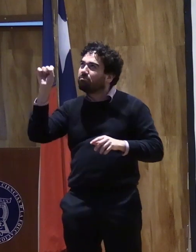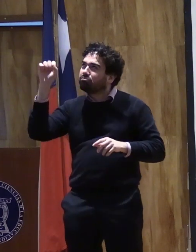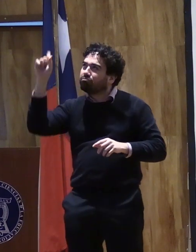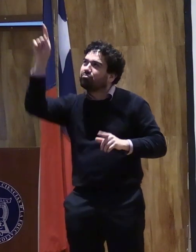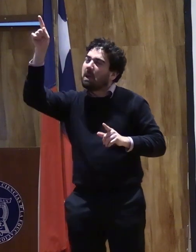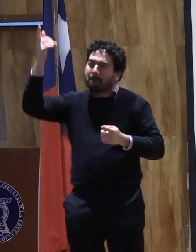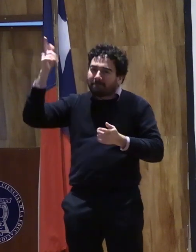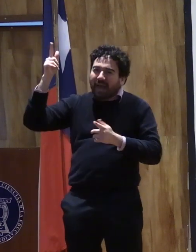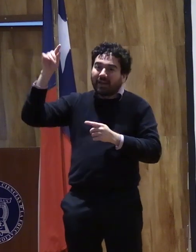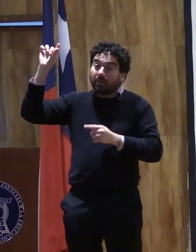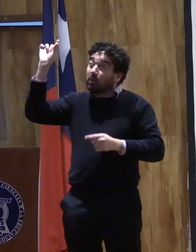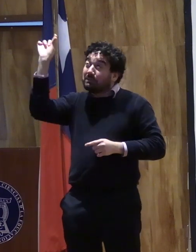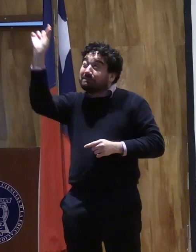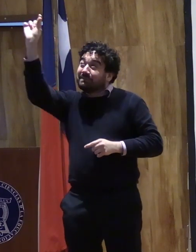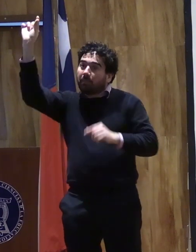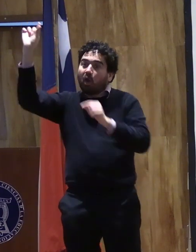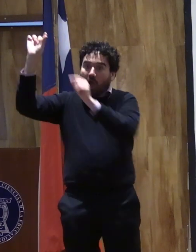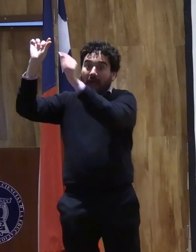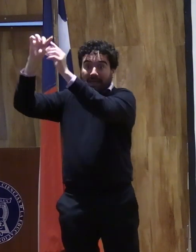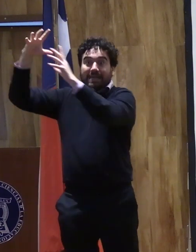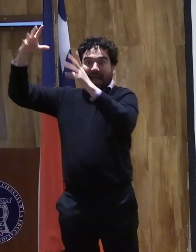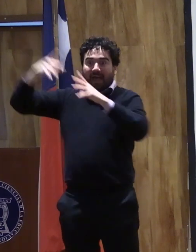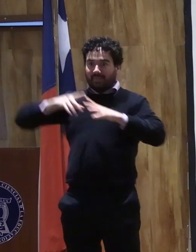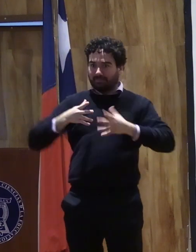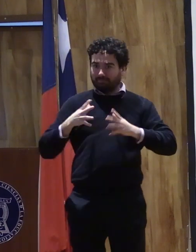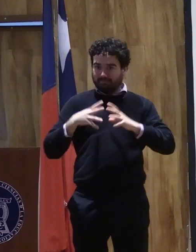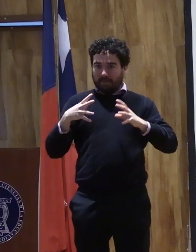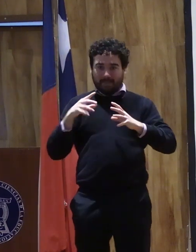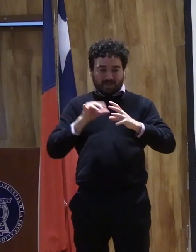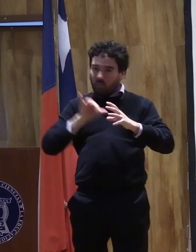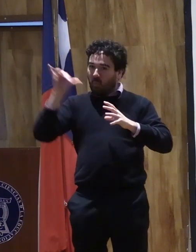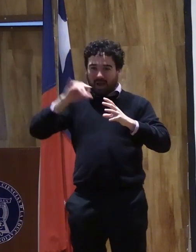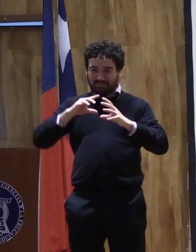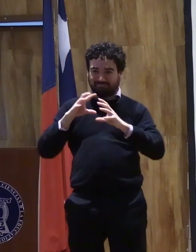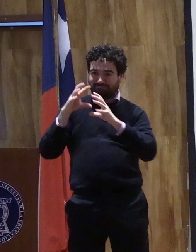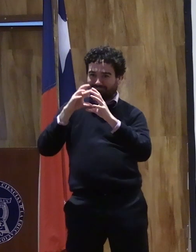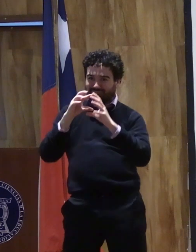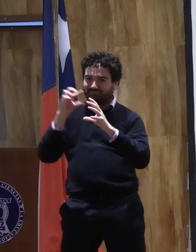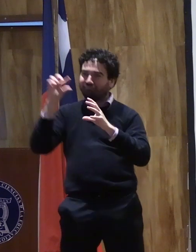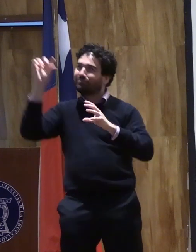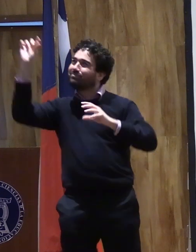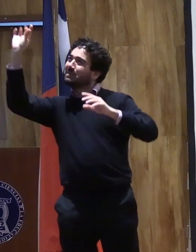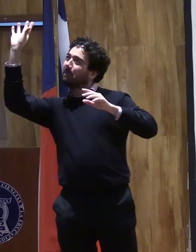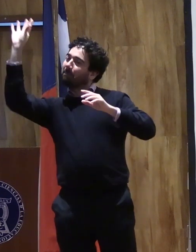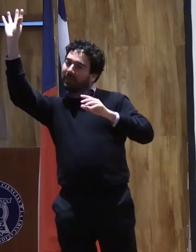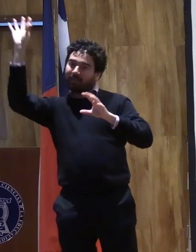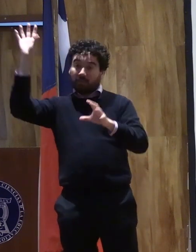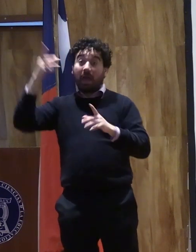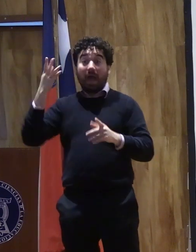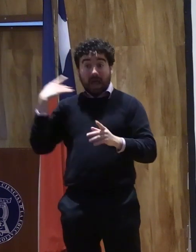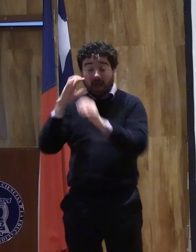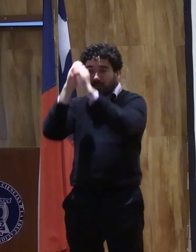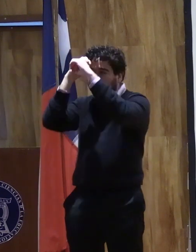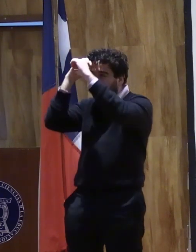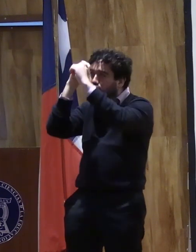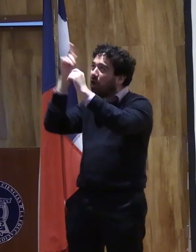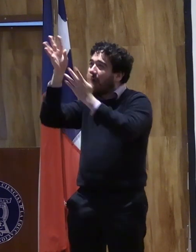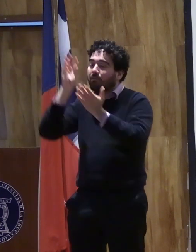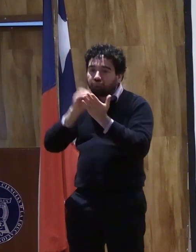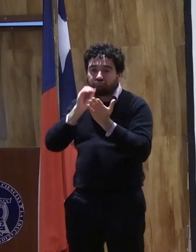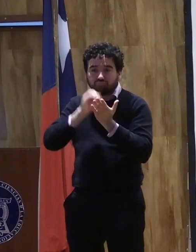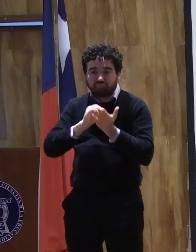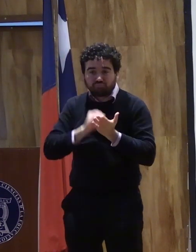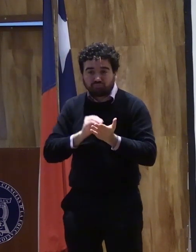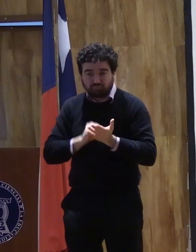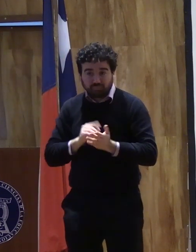1611 y 1650 hubo muchos astrónomos que observaron manchas solares y las registraron. Pero